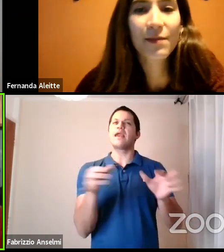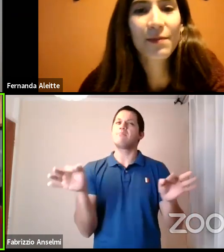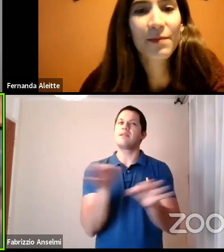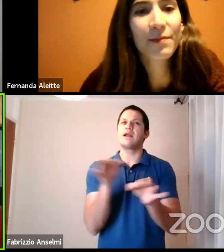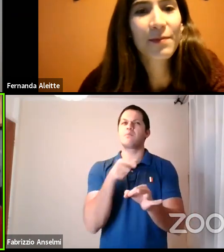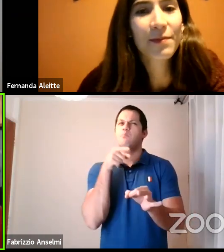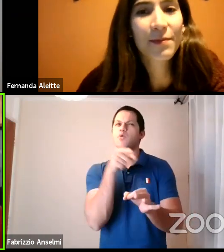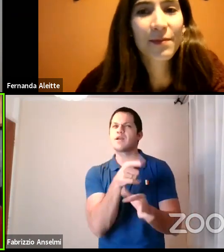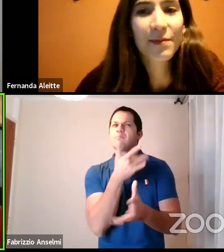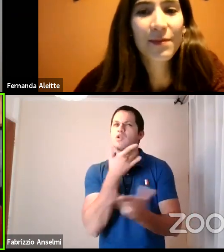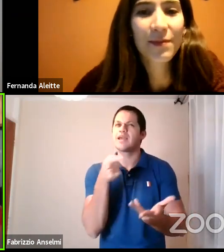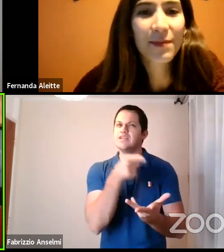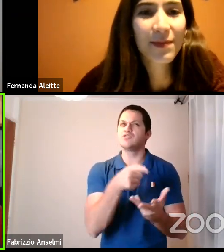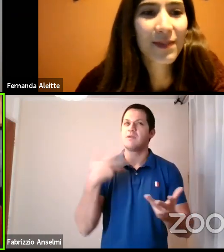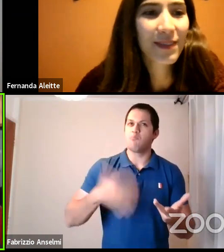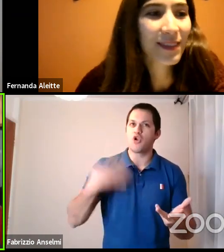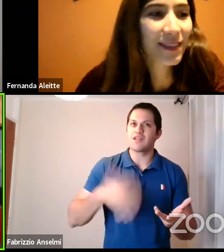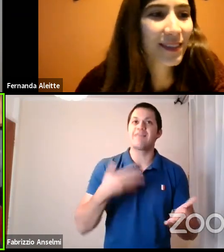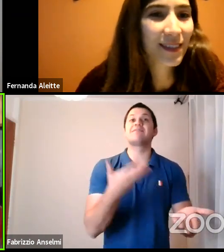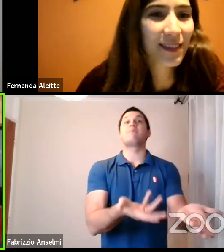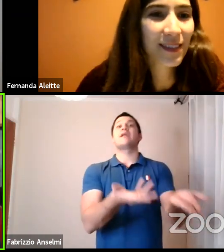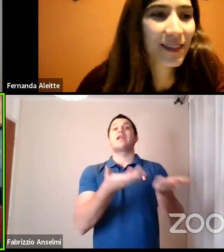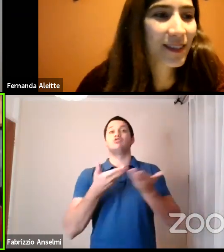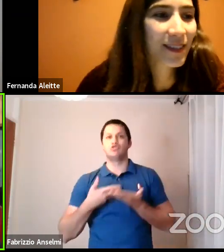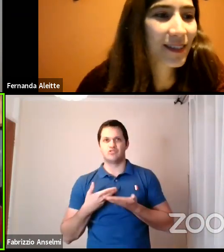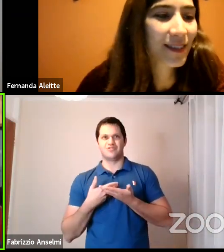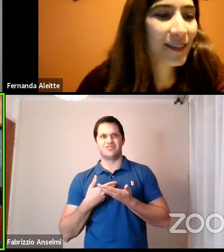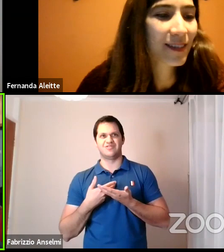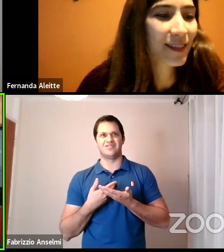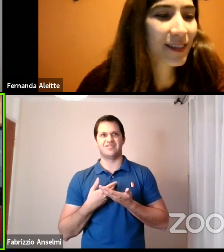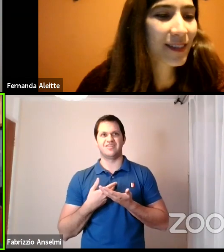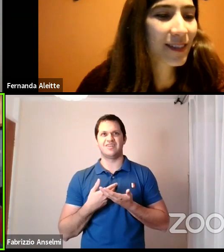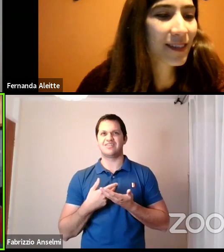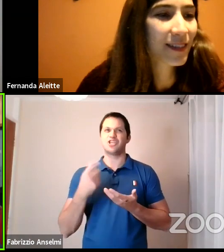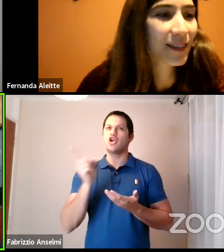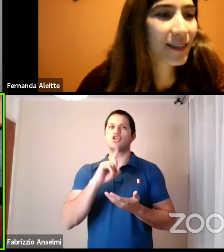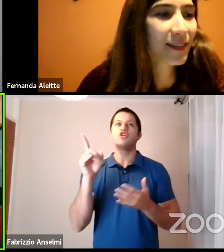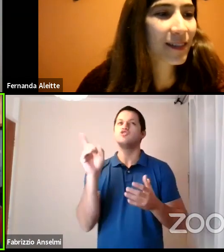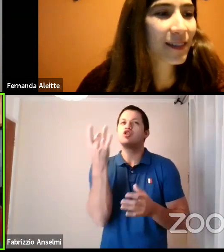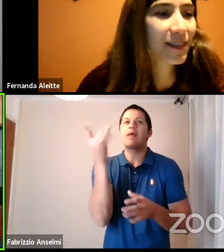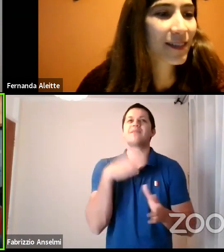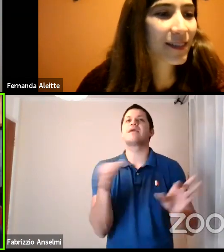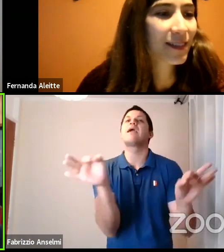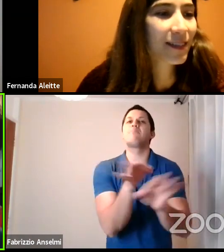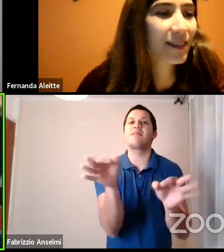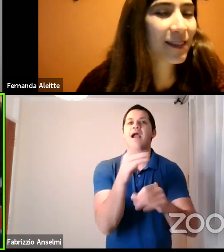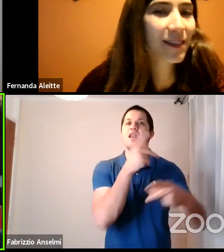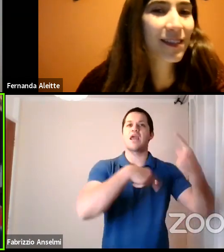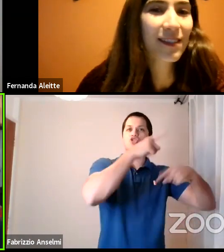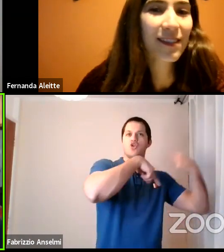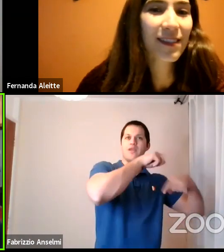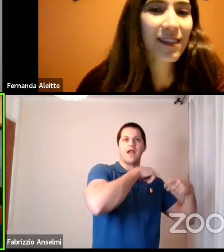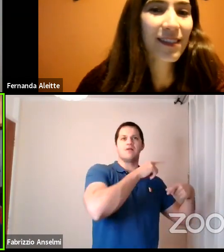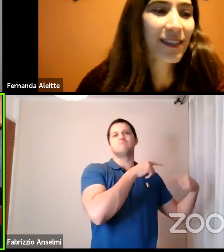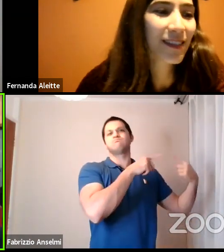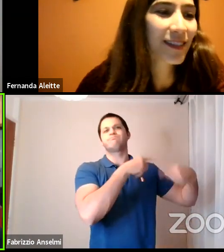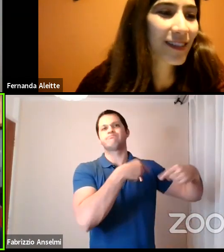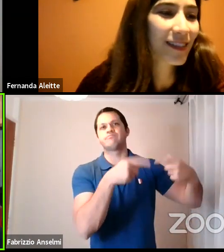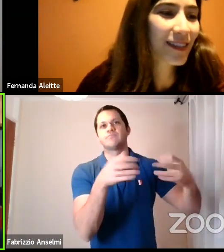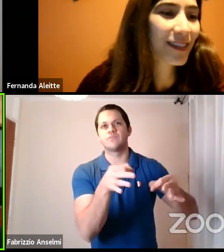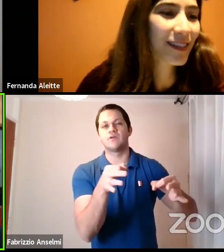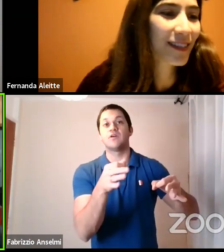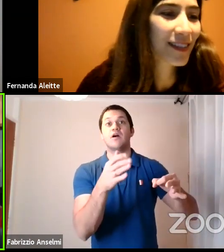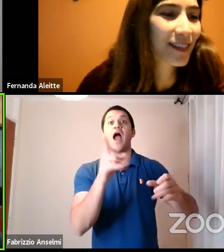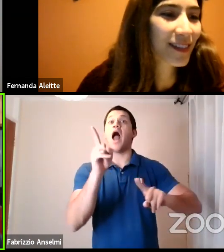nosotros. Eso ya es, claro. Eso ya no es solamente enumerar hechos, ¿cierto? Sino que decir, claro, debido a eso, nosotros,